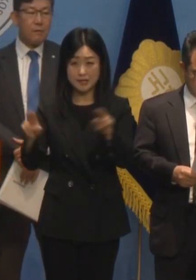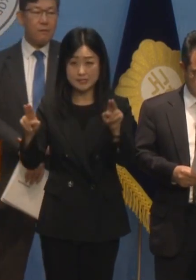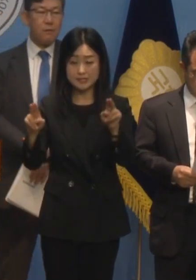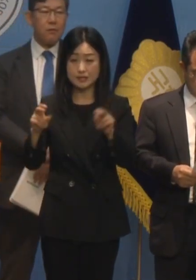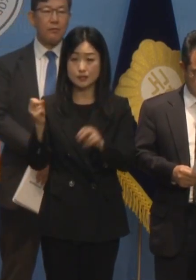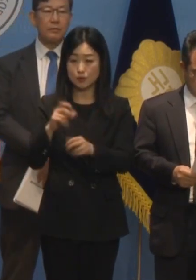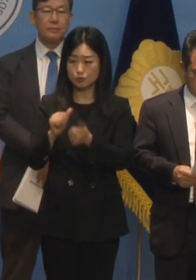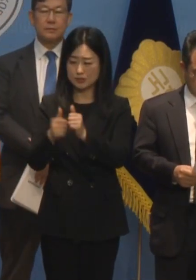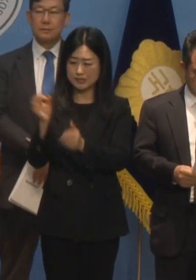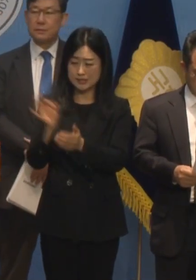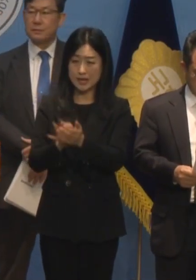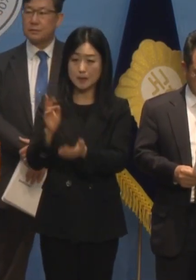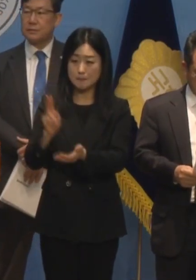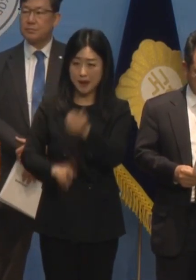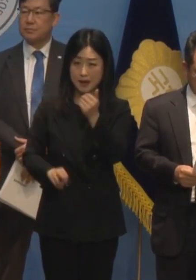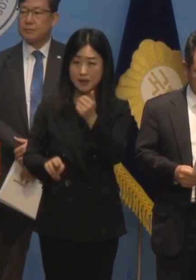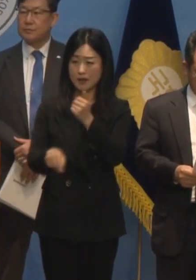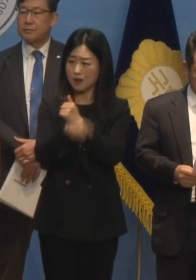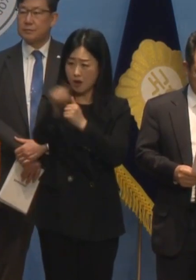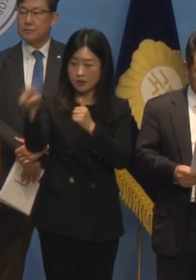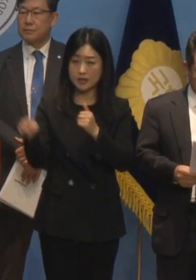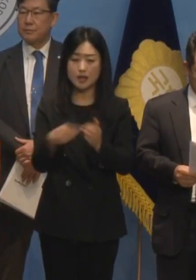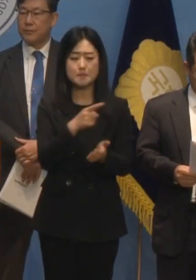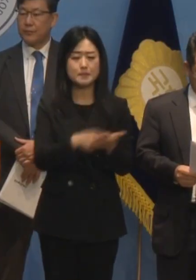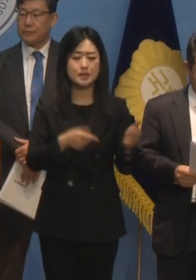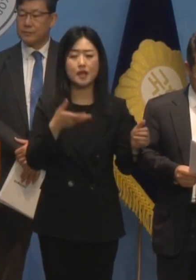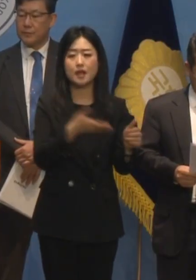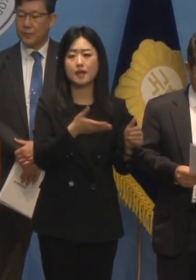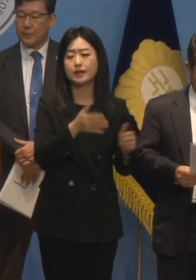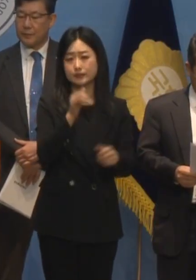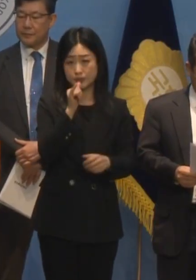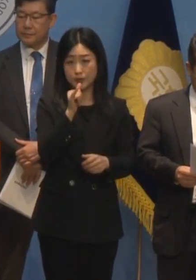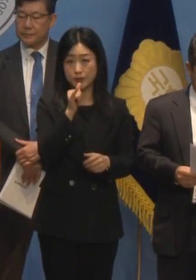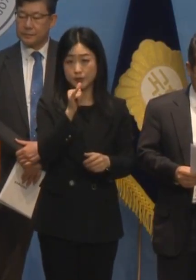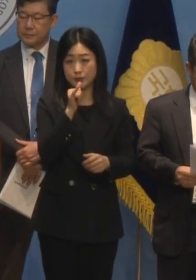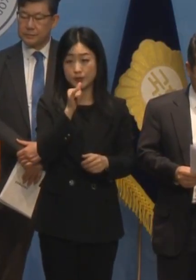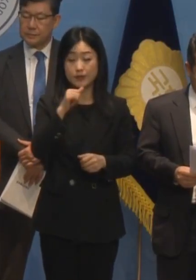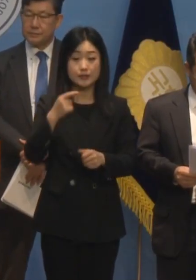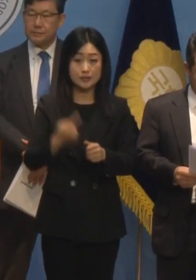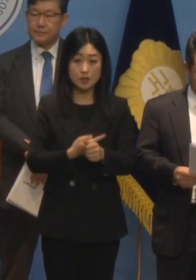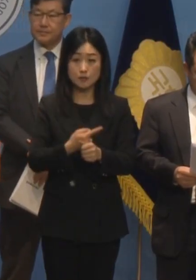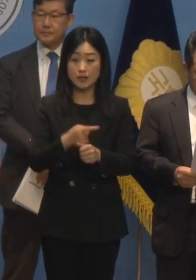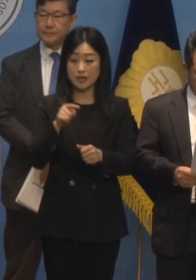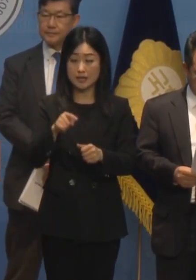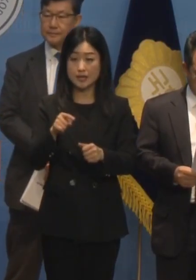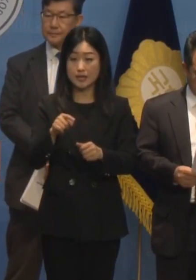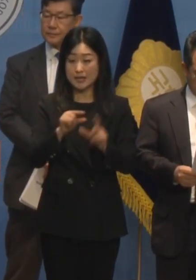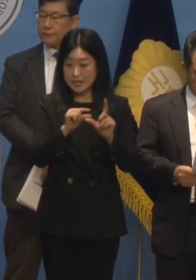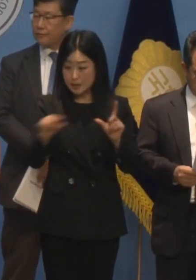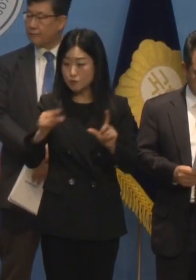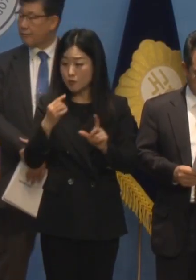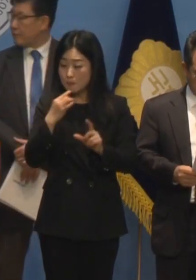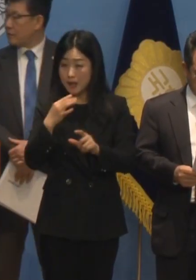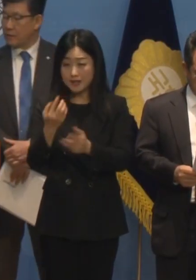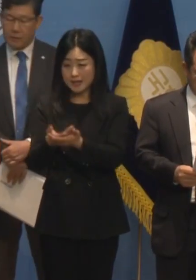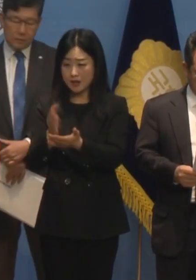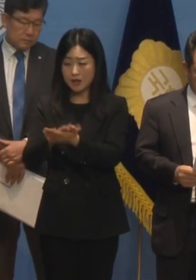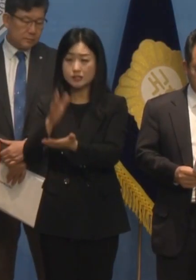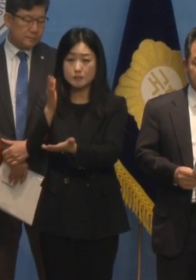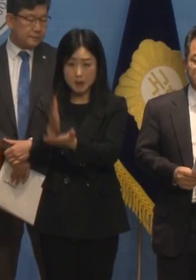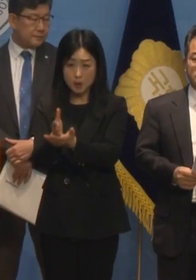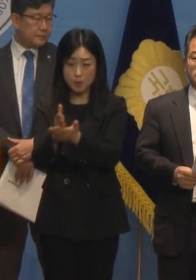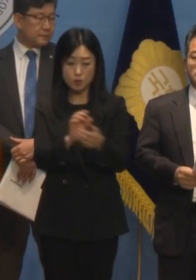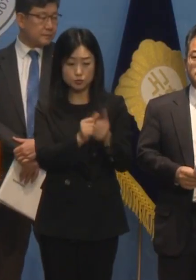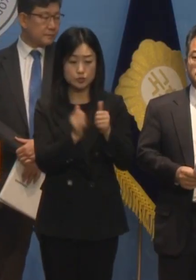배정 등 손익거래에서도 광범위하게 나타나고 있습니다. 따라서 특정 사안에 국한되지 않고 일반적인